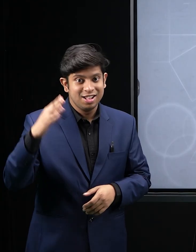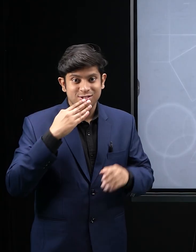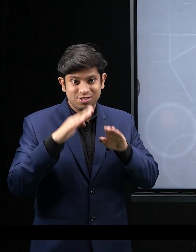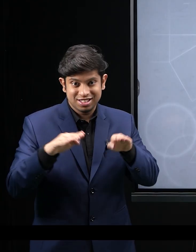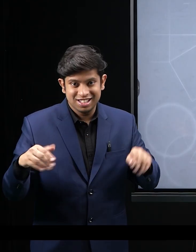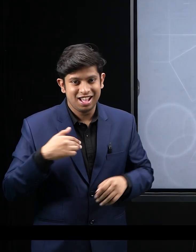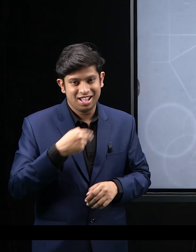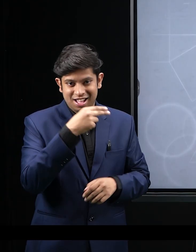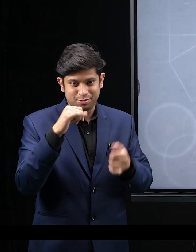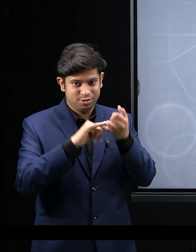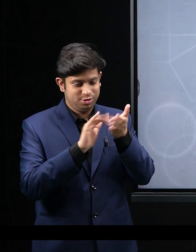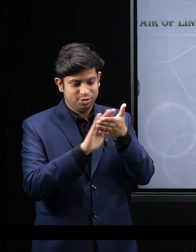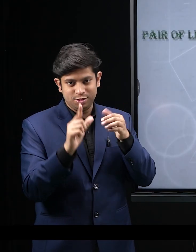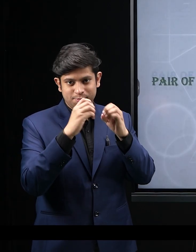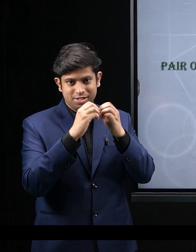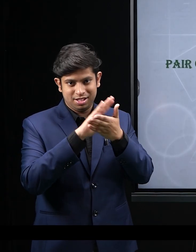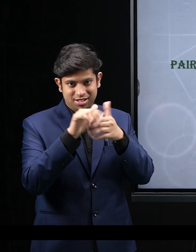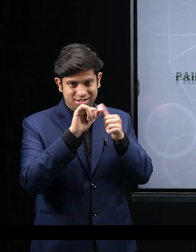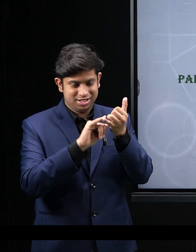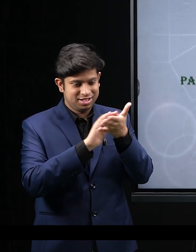ನಮಸ್ಕಾರ ವಿದ್ಯಾರ್ಥಿಗಳೇ, ನಾನು ಪ್ರಮೀಳಾ.